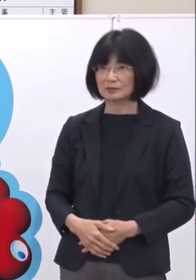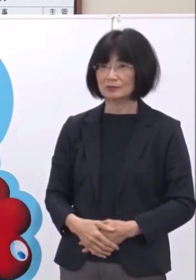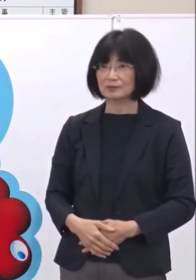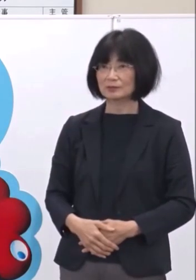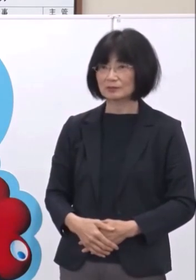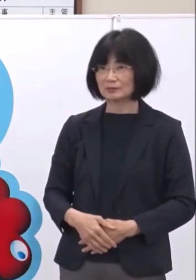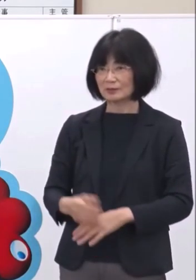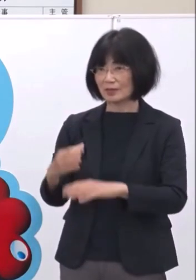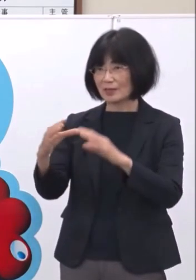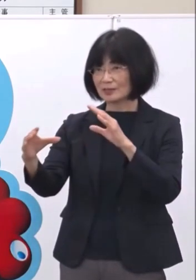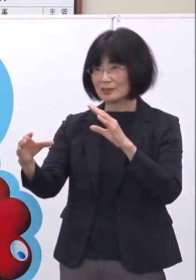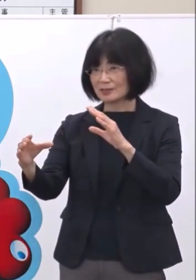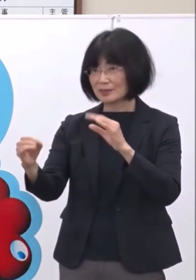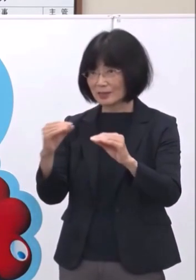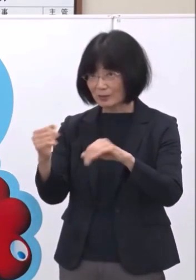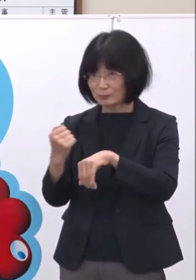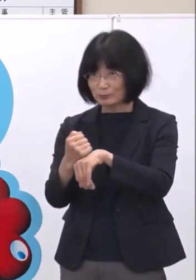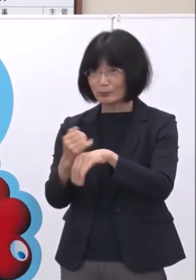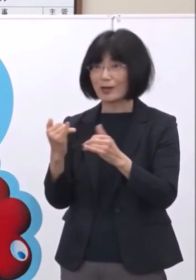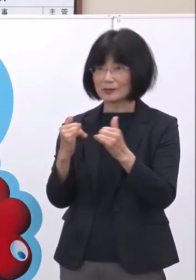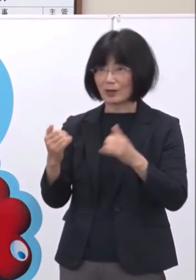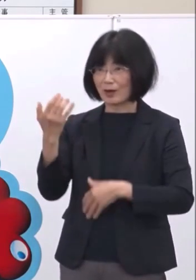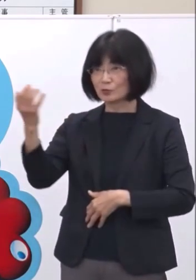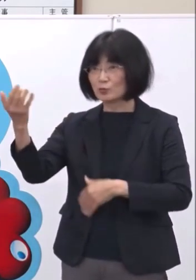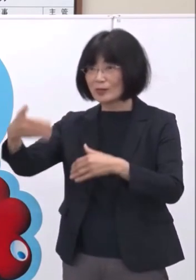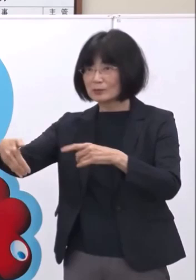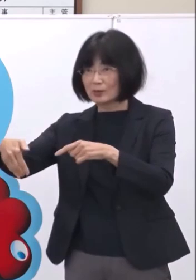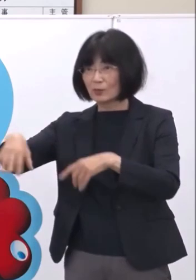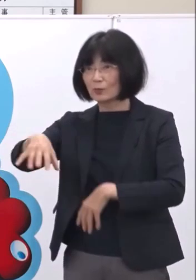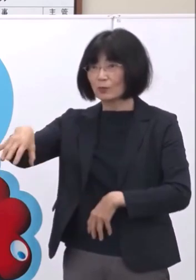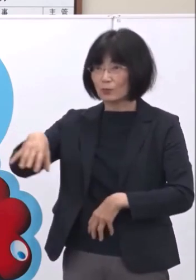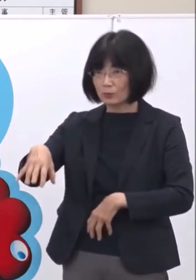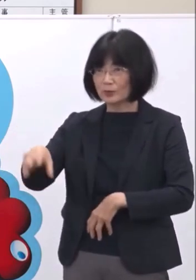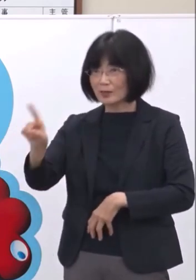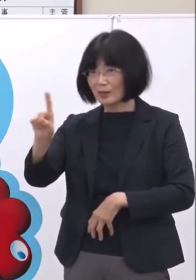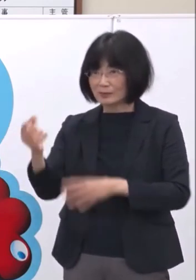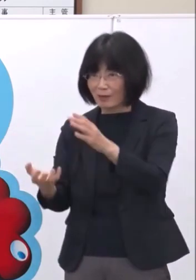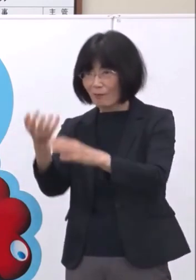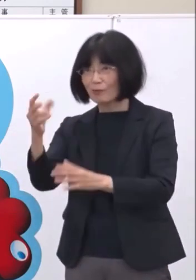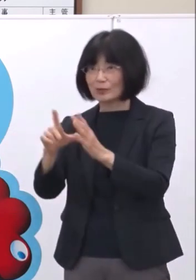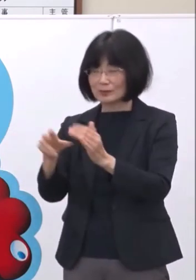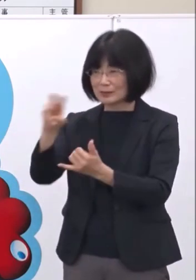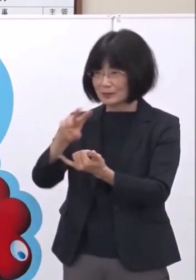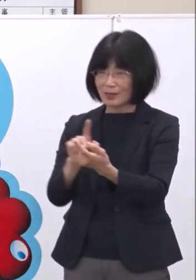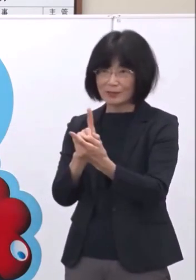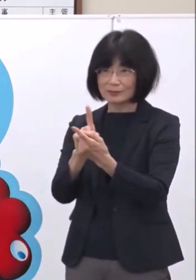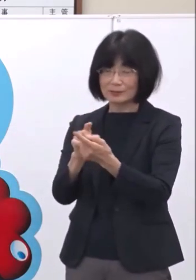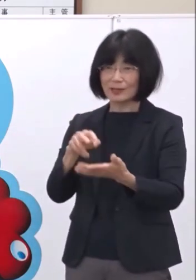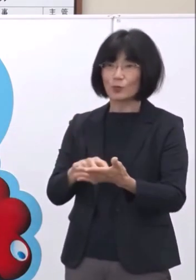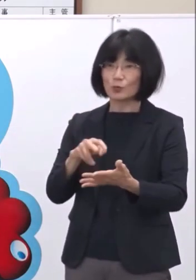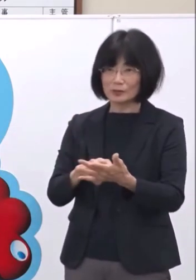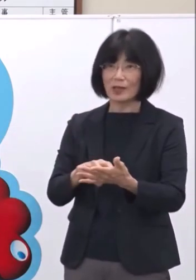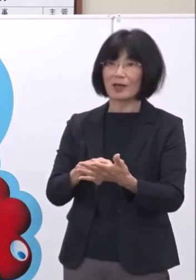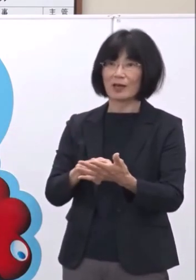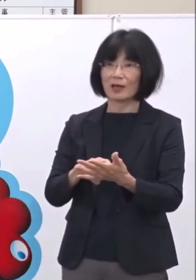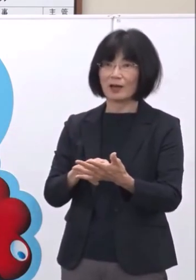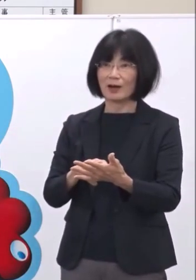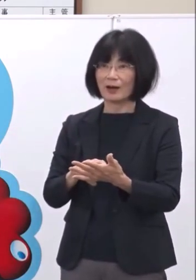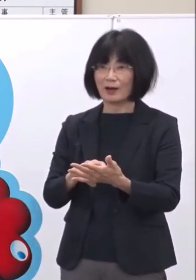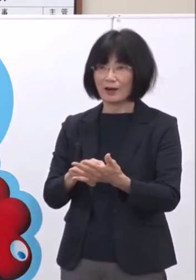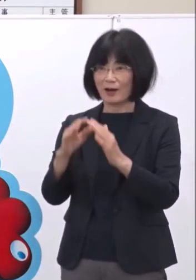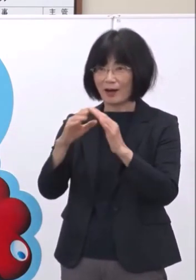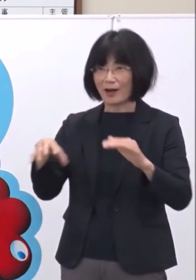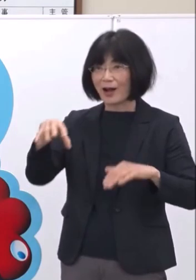帰宅困難者というか、夢洲の方で何かあった時にこう災害対応として、こう海